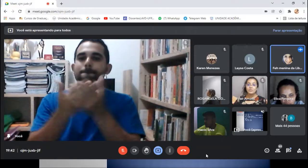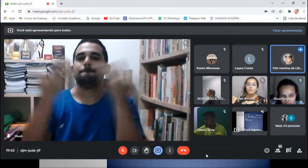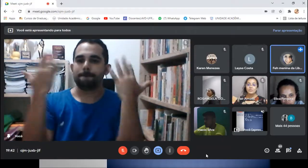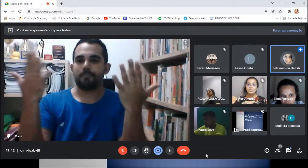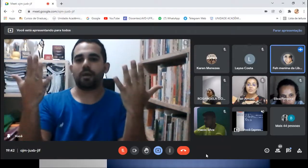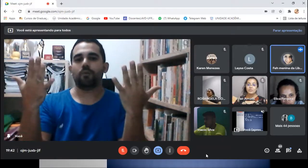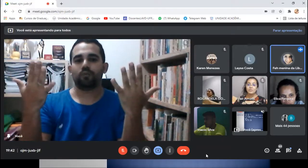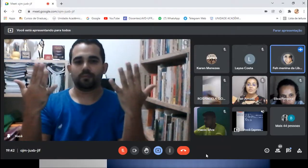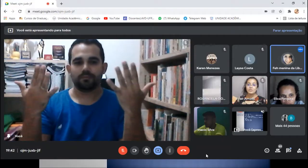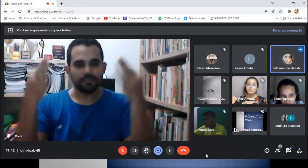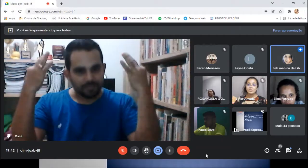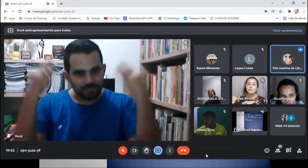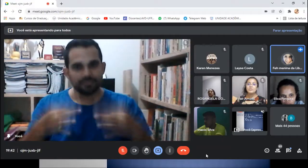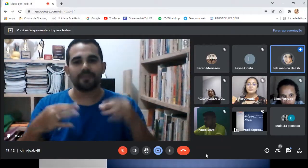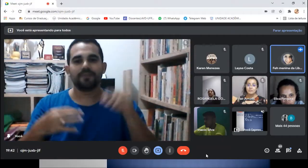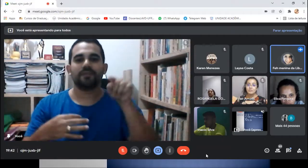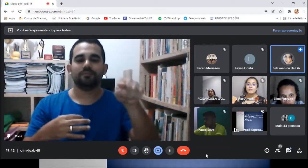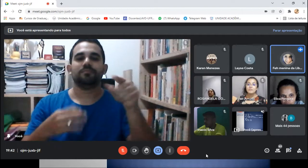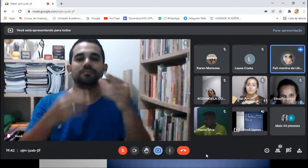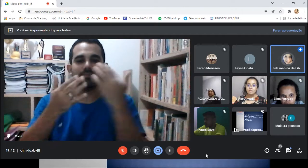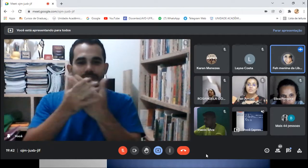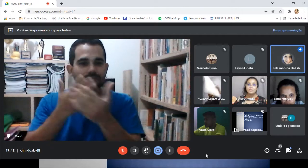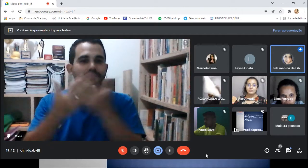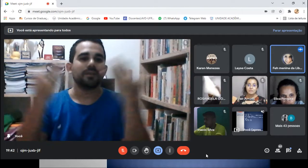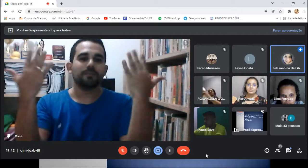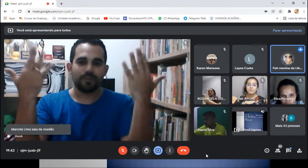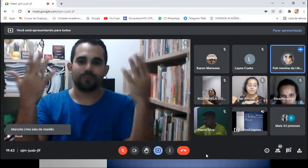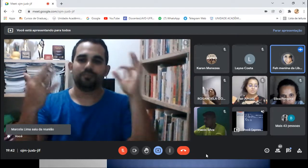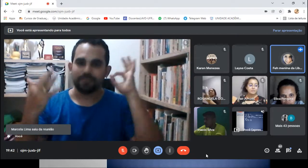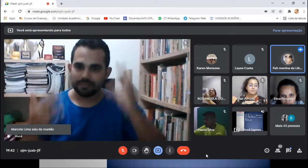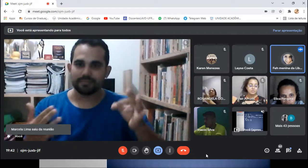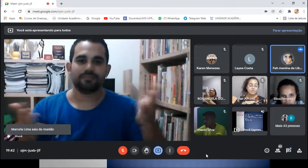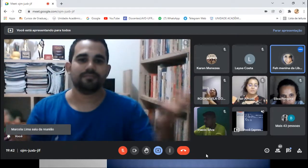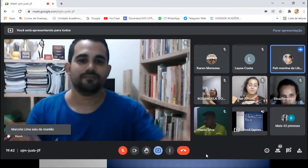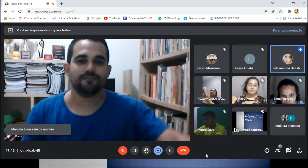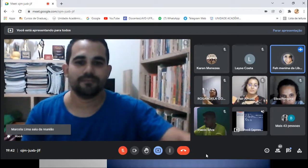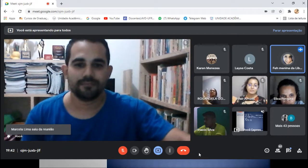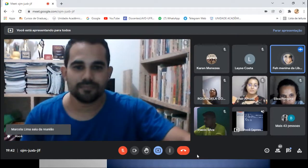Novamente, tópico 5, né? Feito na mão. Então, concorda com esse tema de estudo.